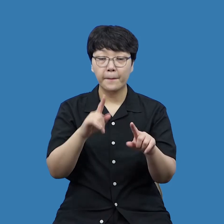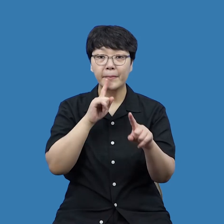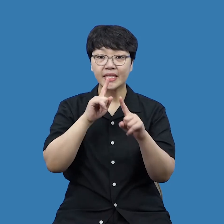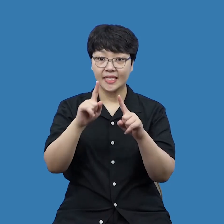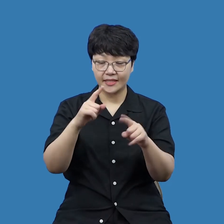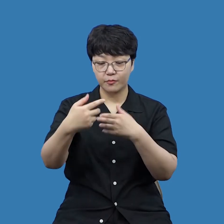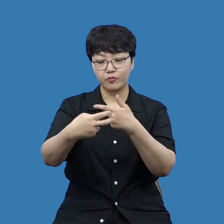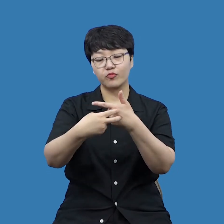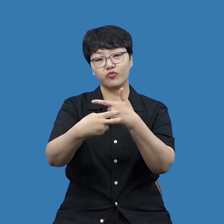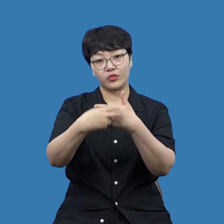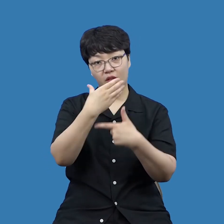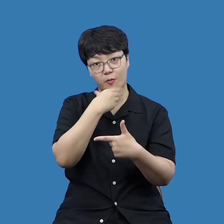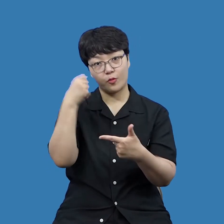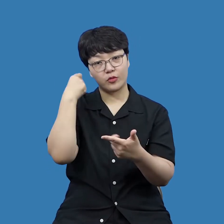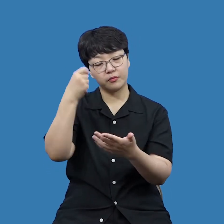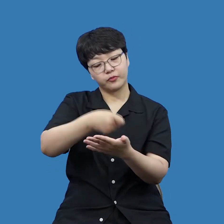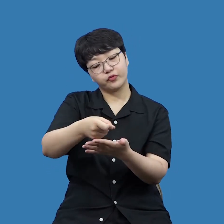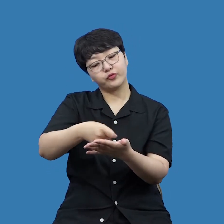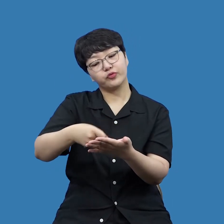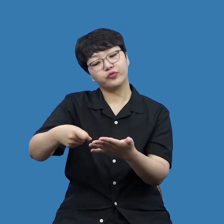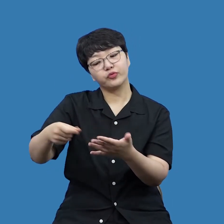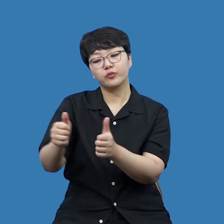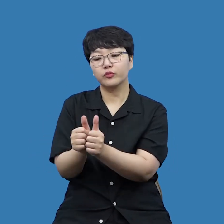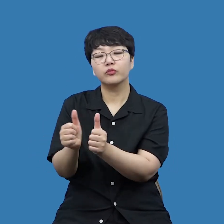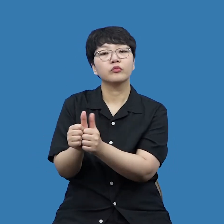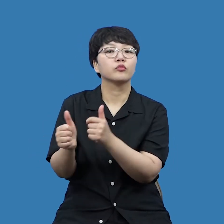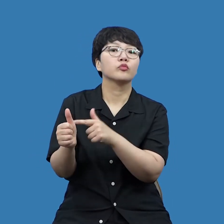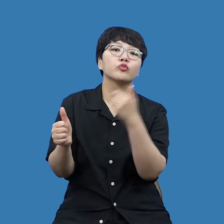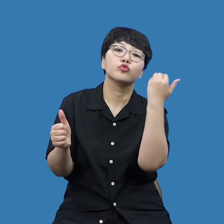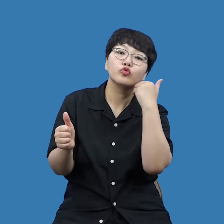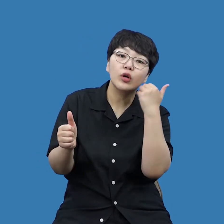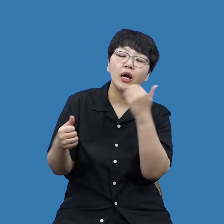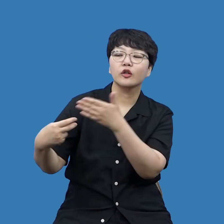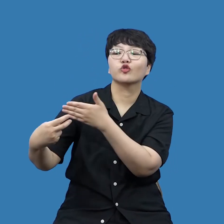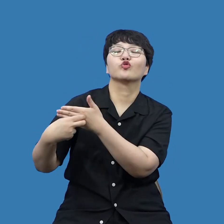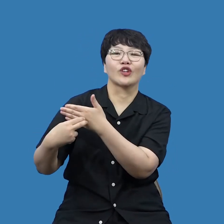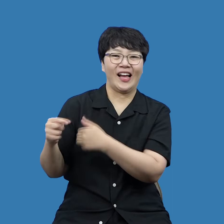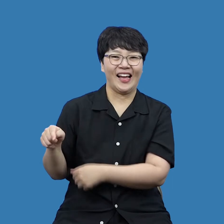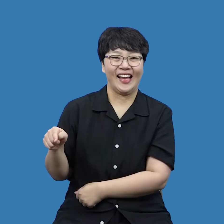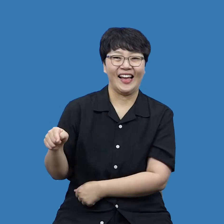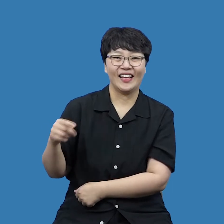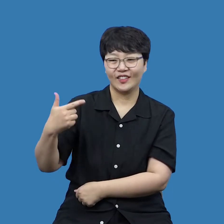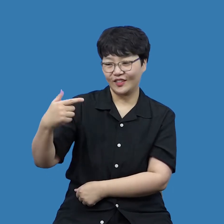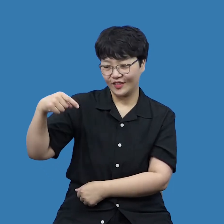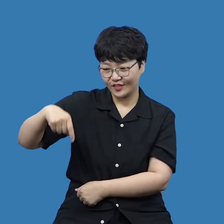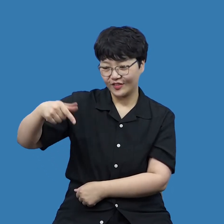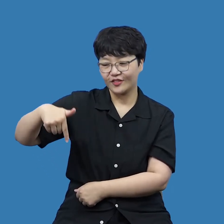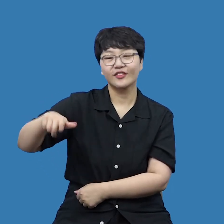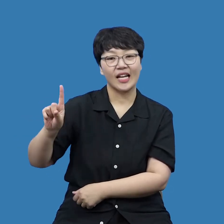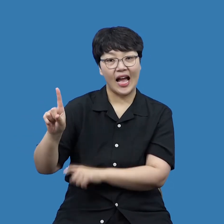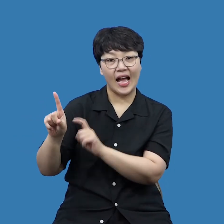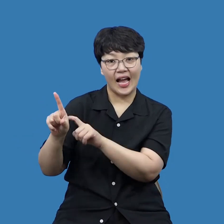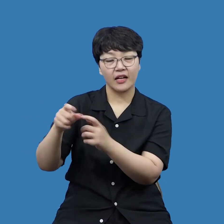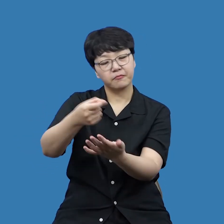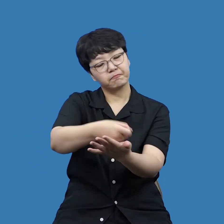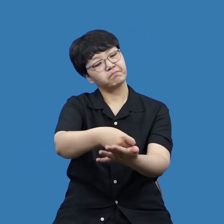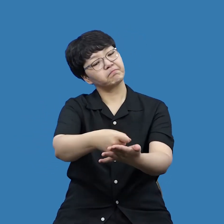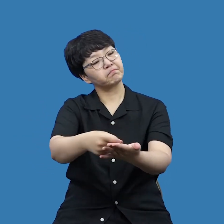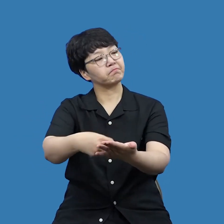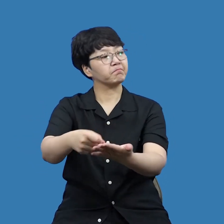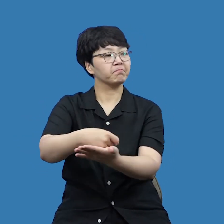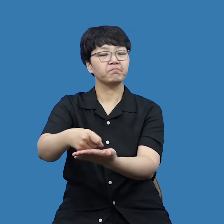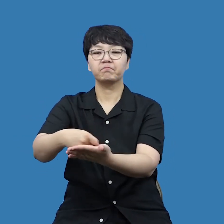누구냐면 누가죠. 누가복음은 누가 기록했느냐면 누가가, 맞죠? 네,